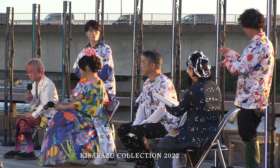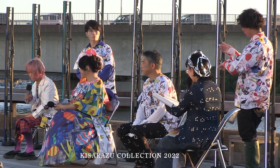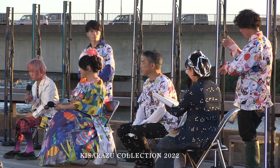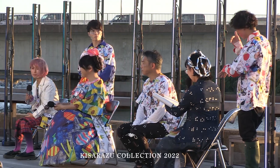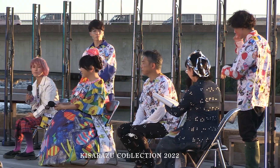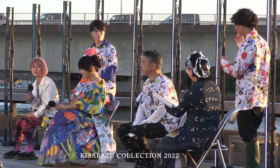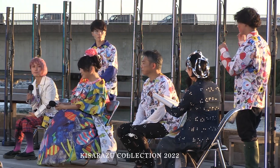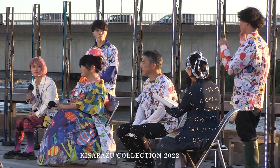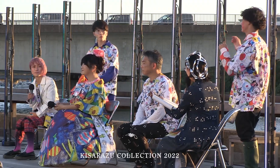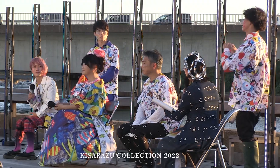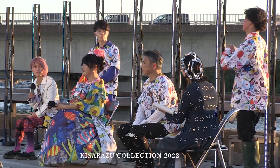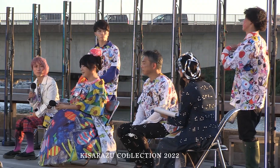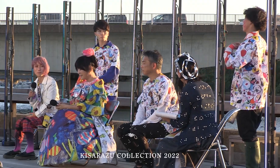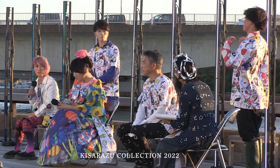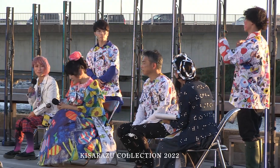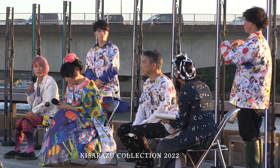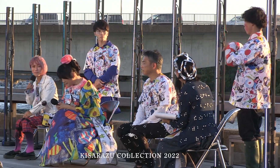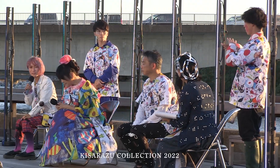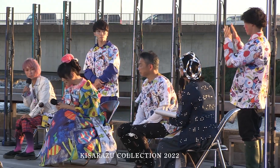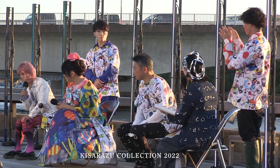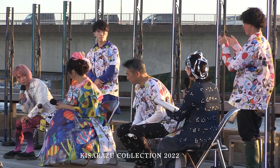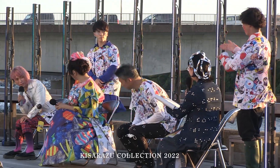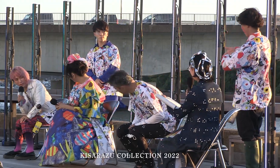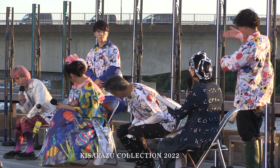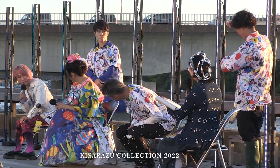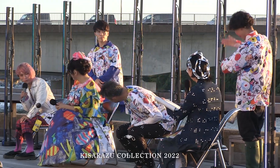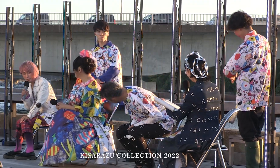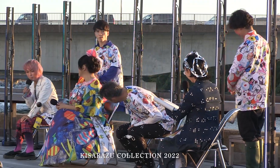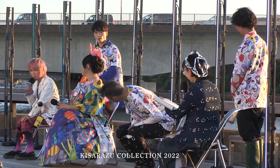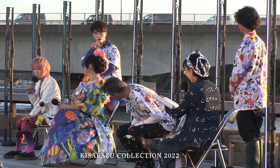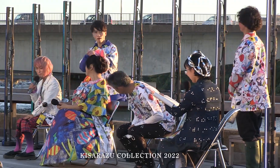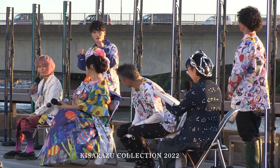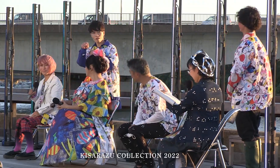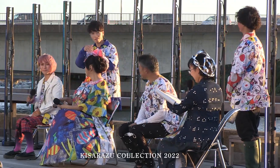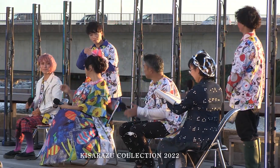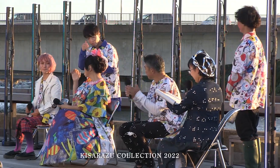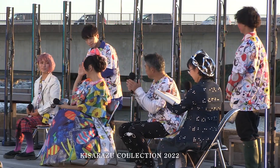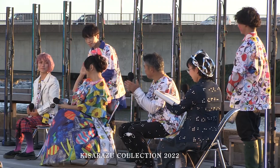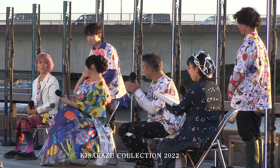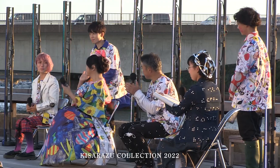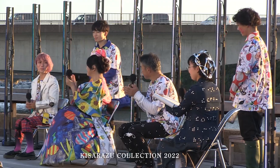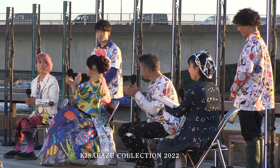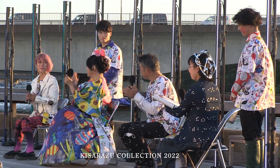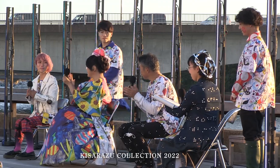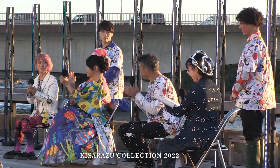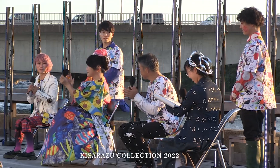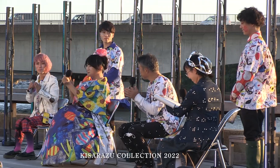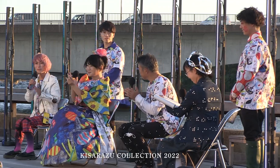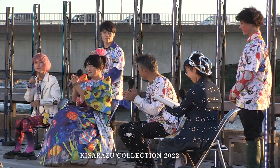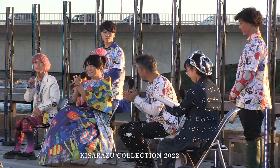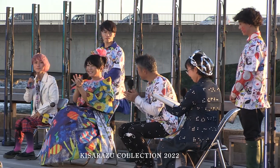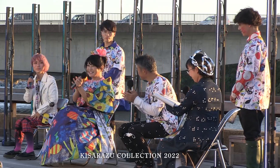ショーを開催していただきありがとうございました。 こちらこそありがとうございました。